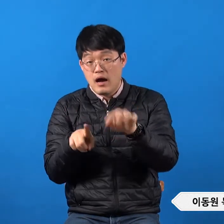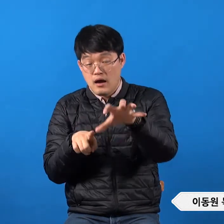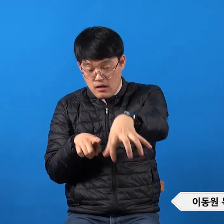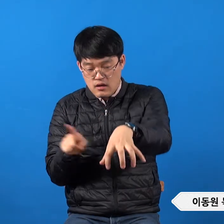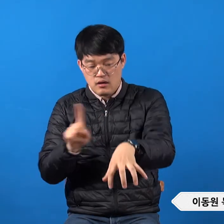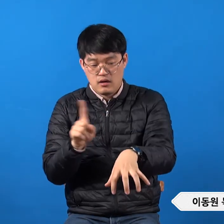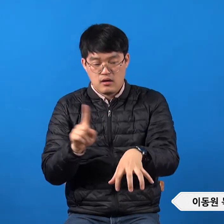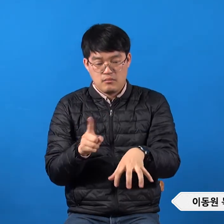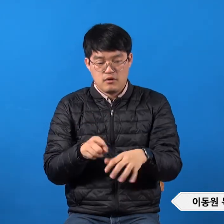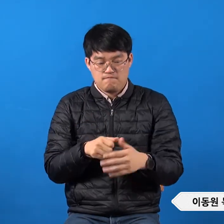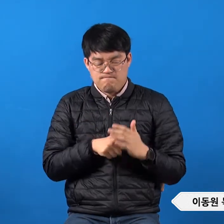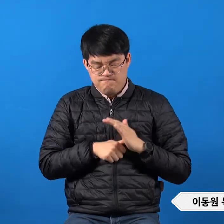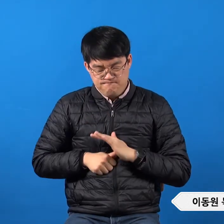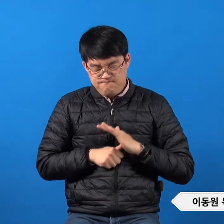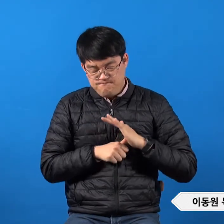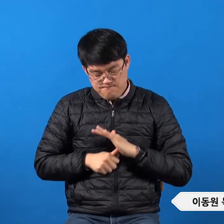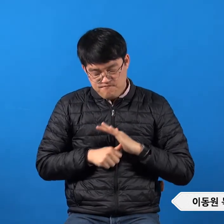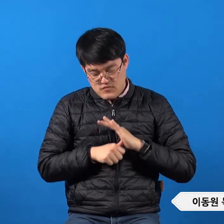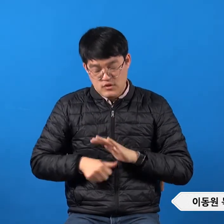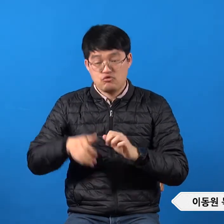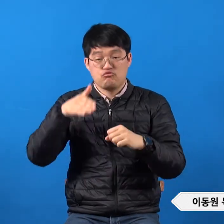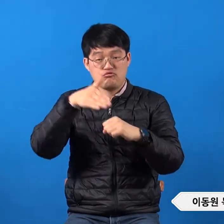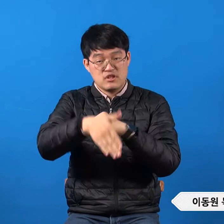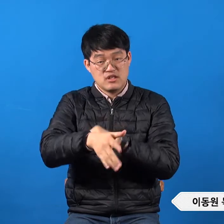말합니다. 에피큐리안은